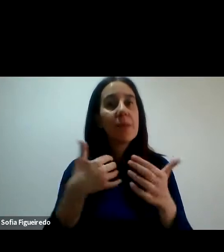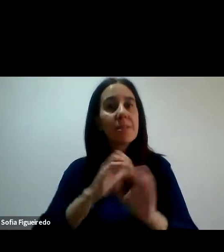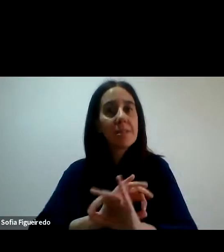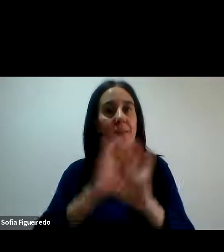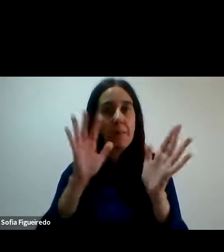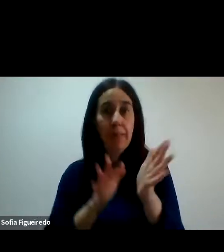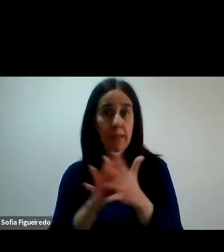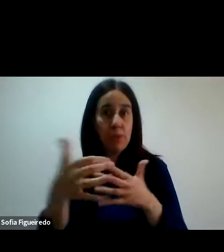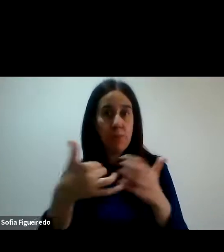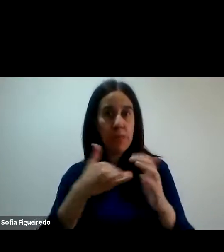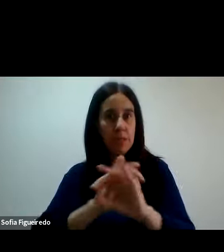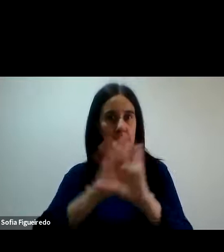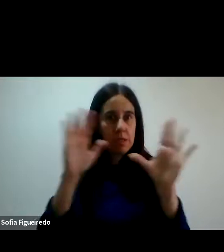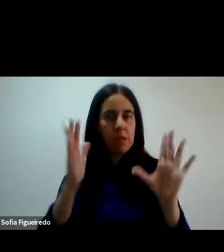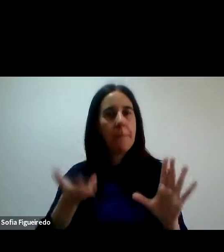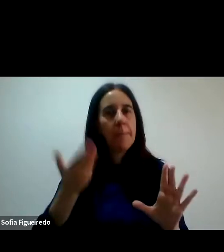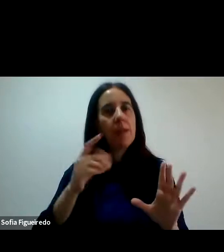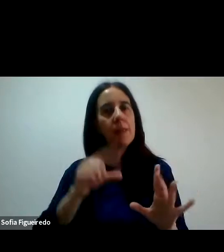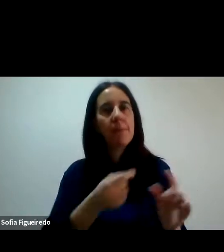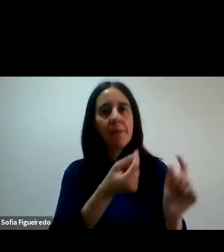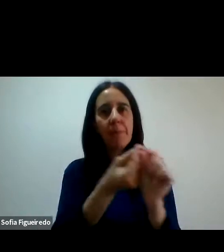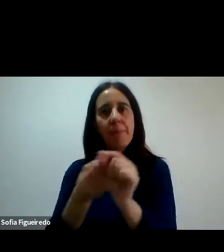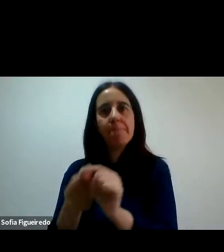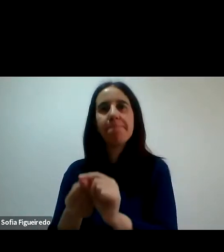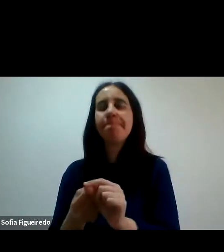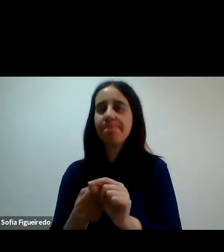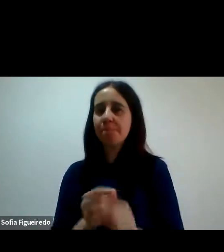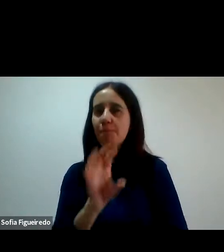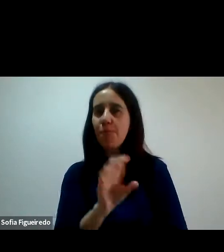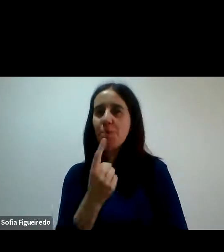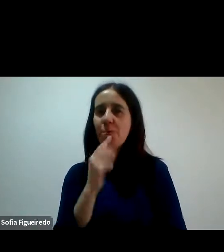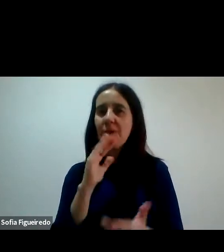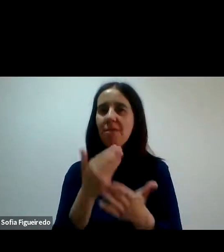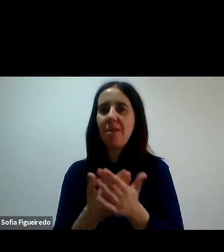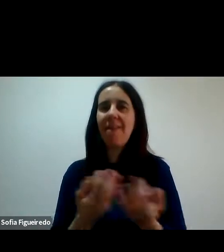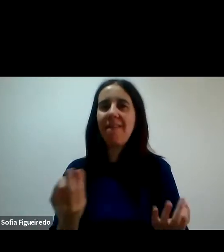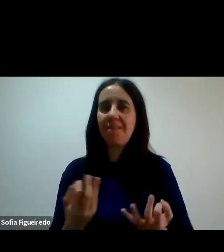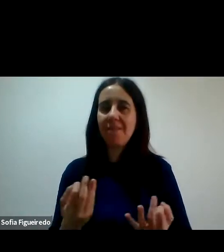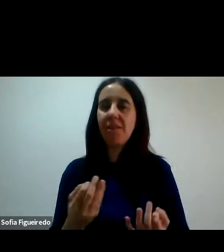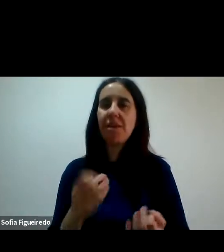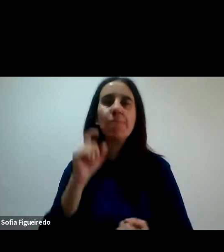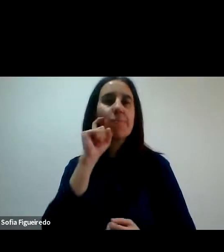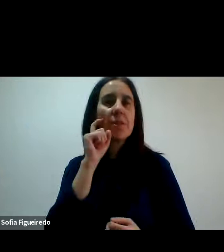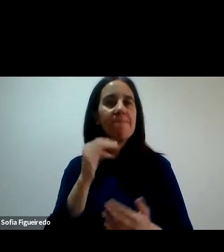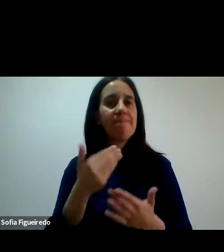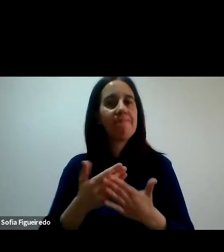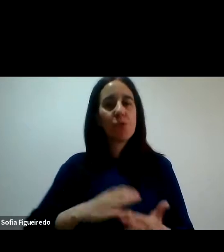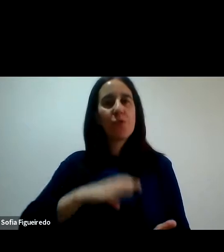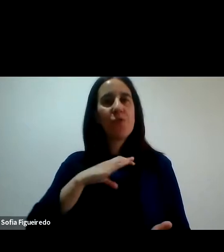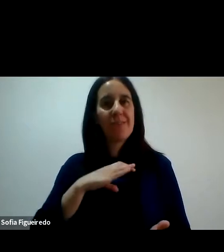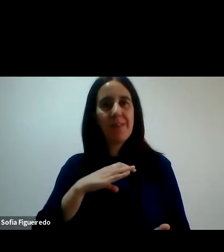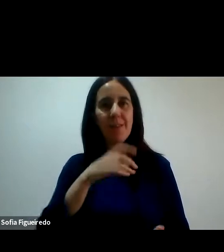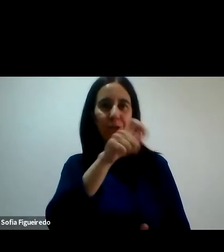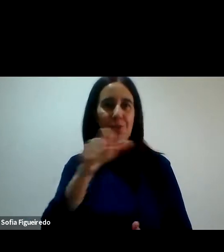é também, e mais ainda na questão da proximidade, é uma das formas de contribuirmos efetivamente para garantir e aumentar a confiança que as